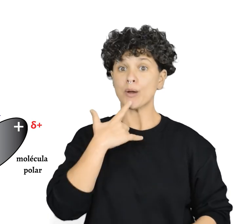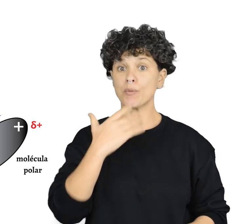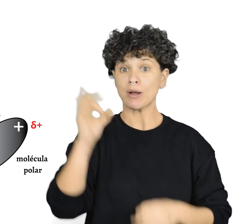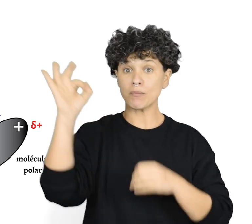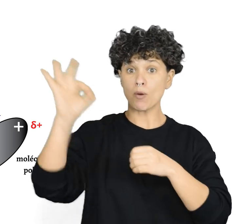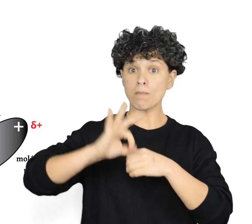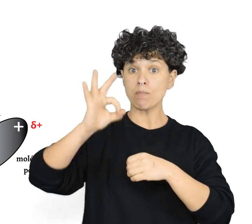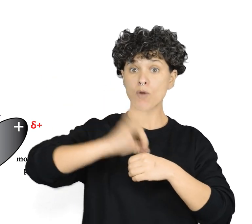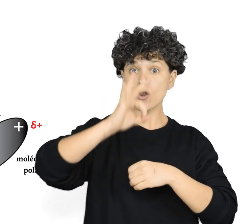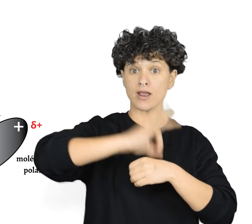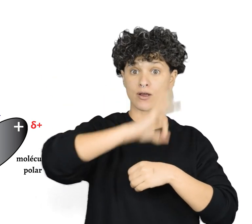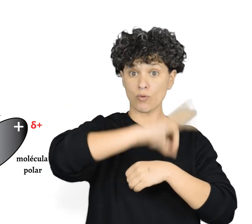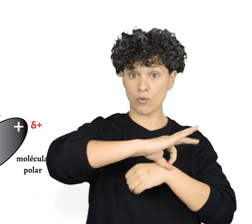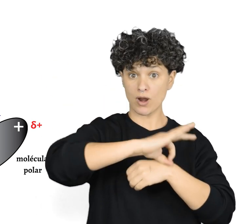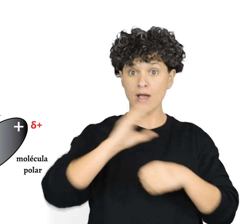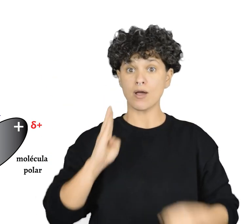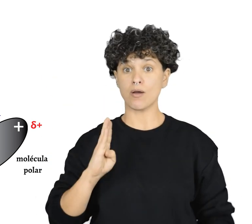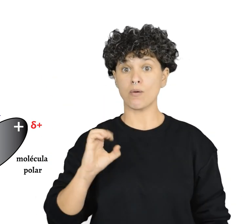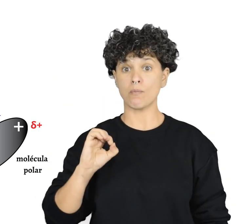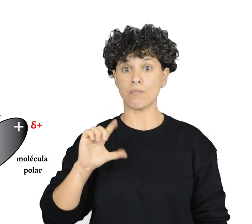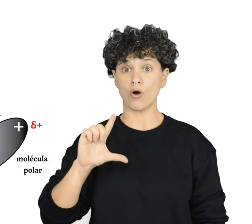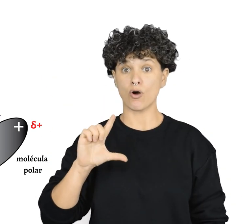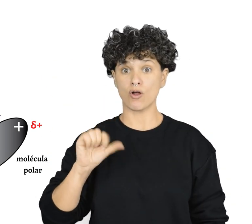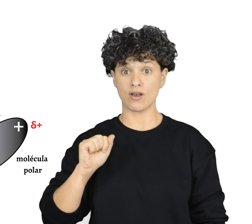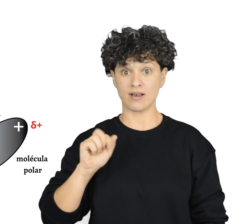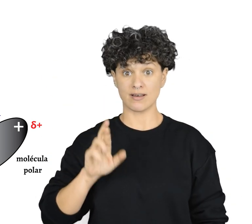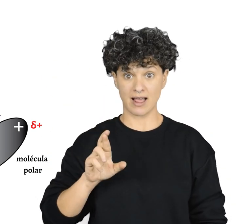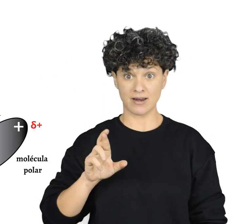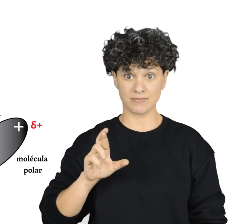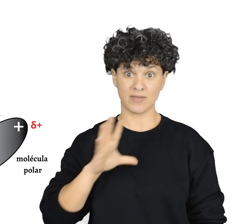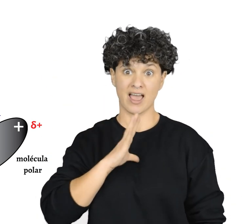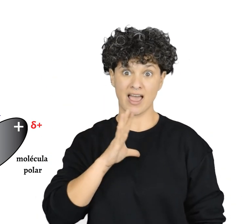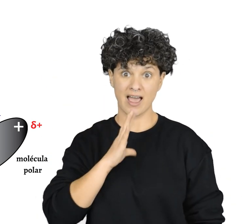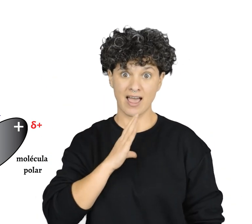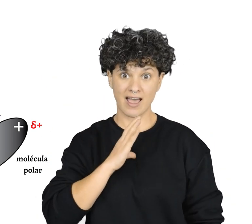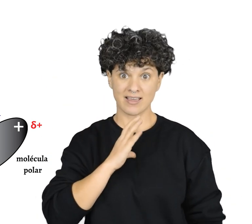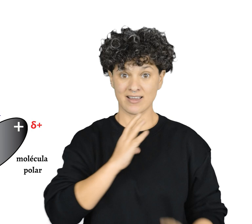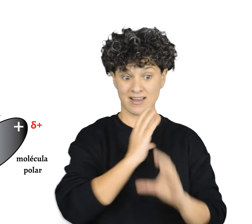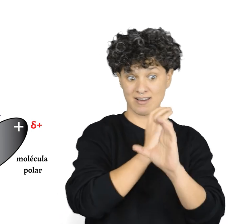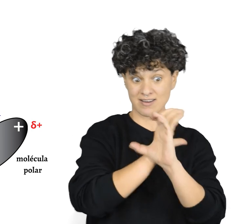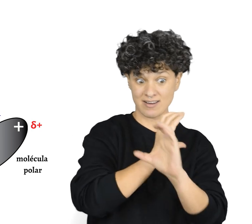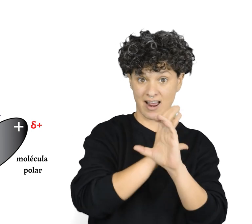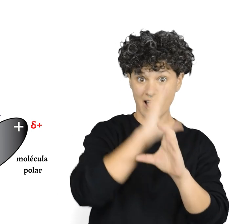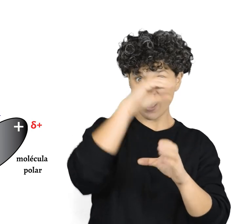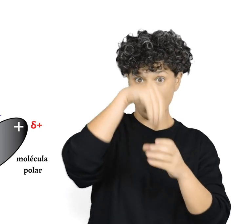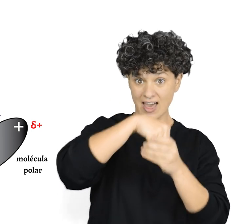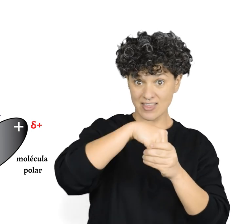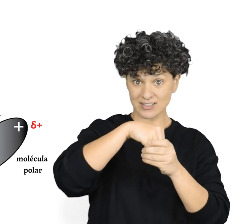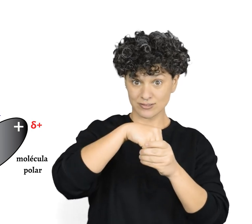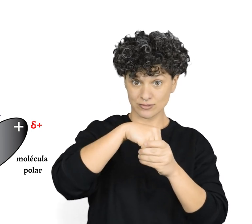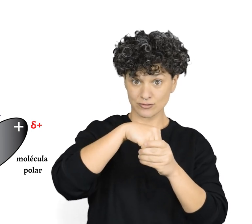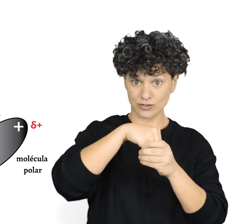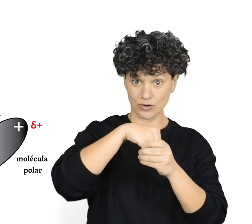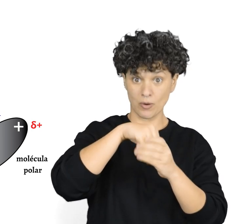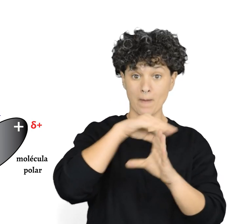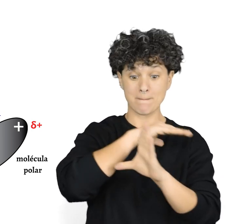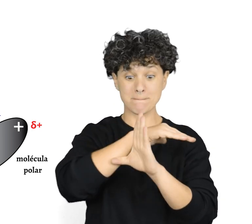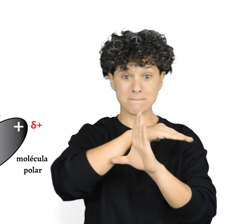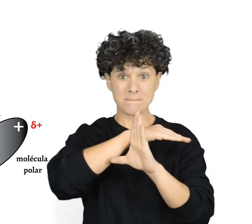en el caso de moléculas polares la atracción electrostática se establece entre cargas parciales de